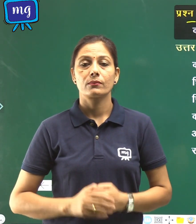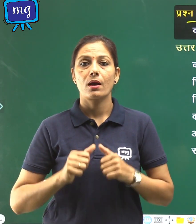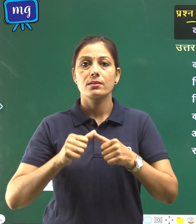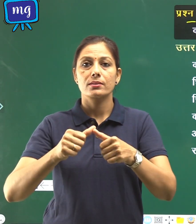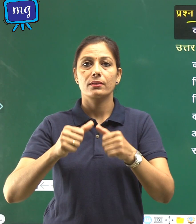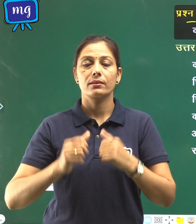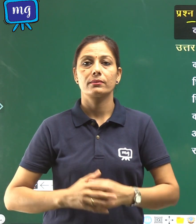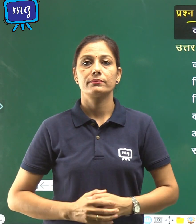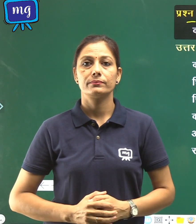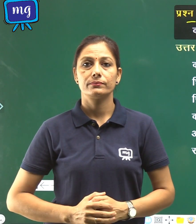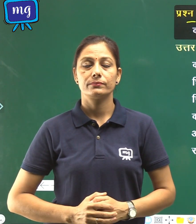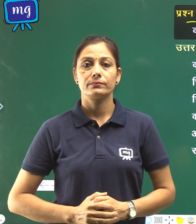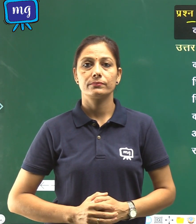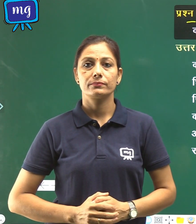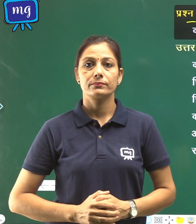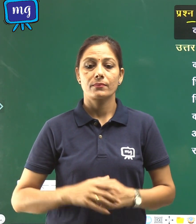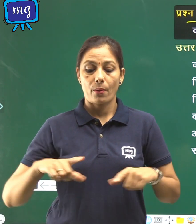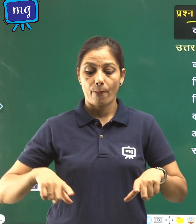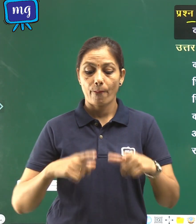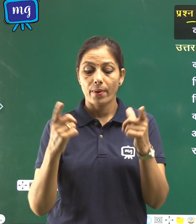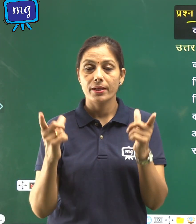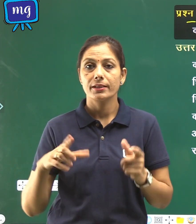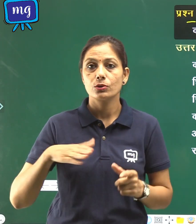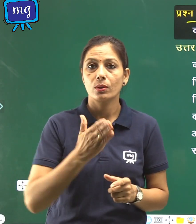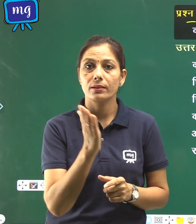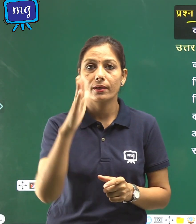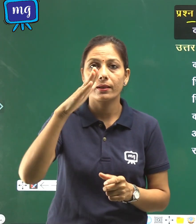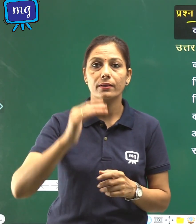उत्तर है लता ने